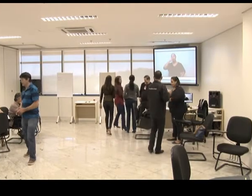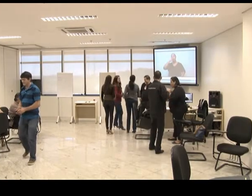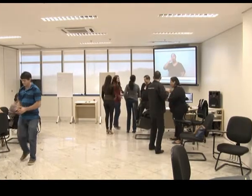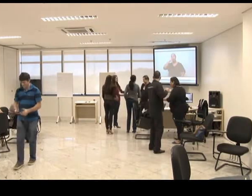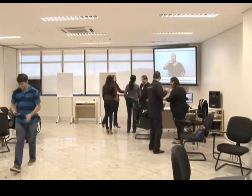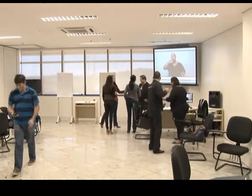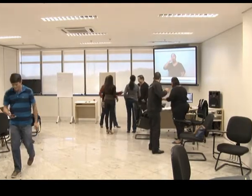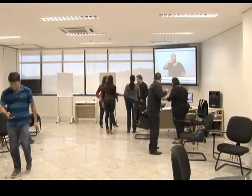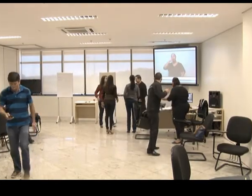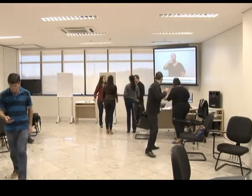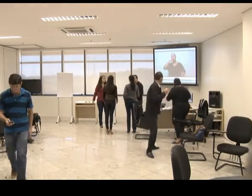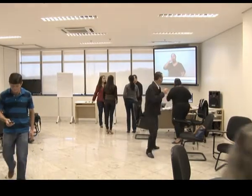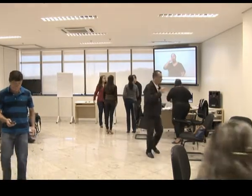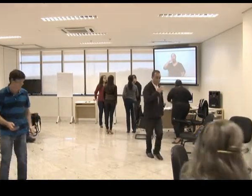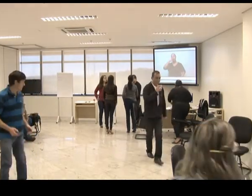Ô, meu querido, muito obrigada.